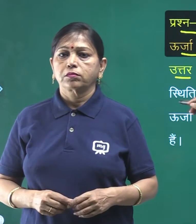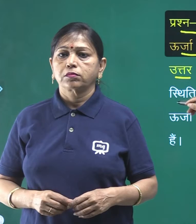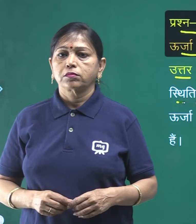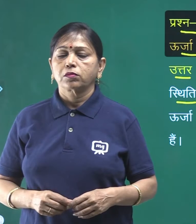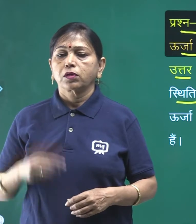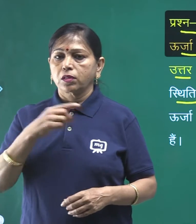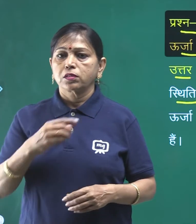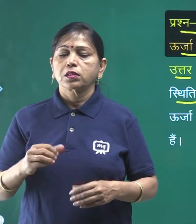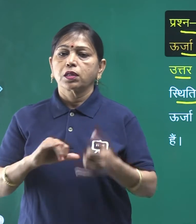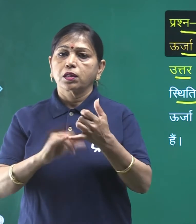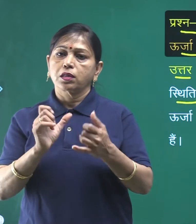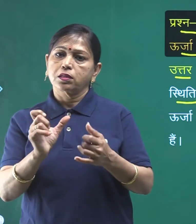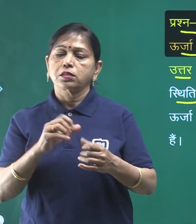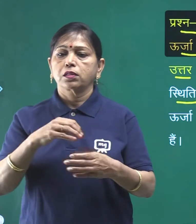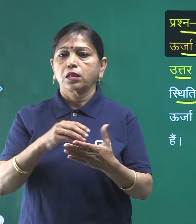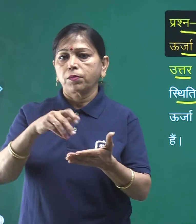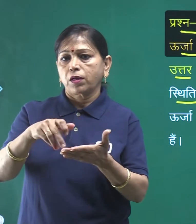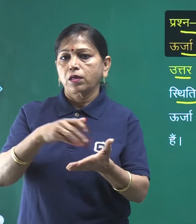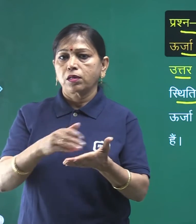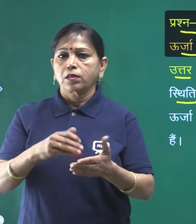इसकी स्थिति में